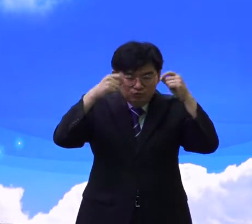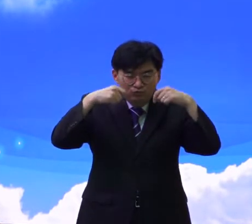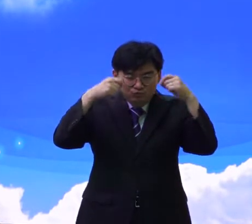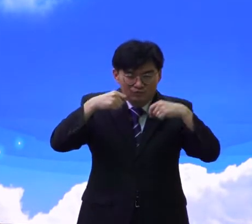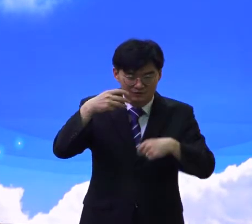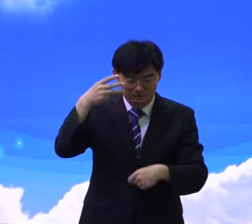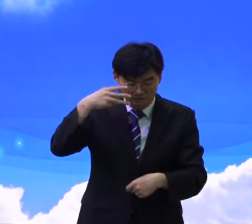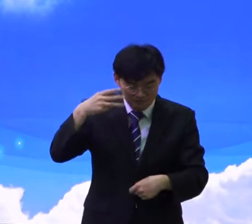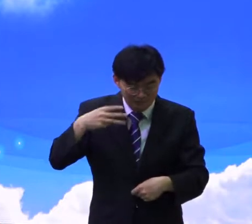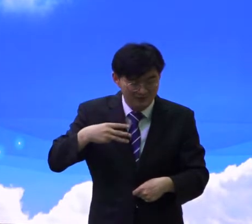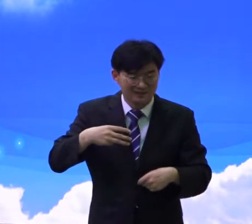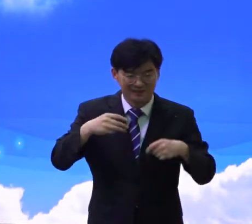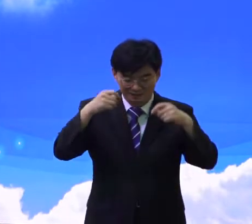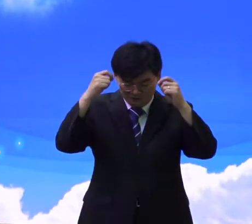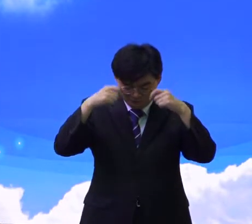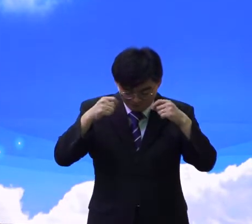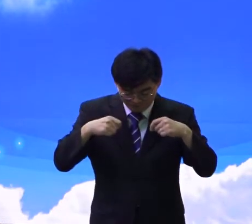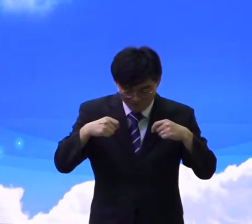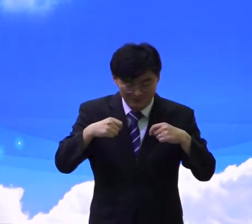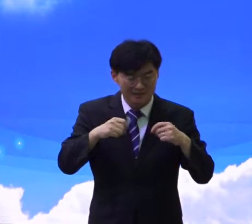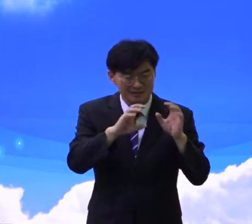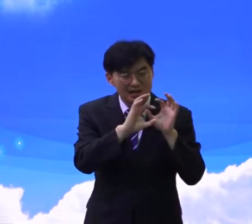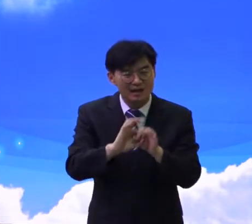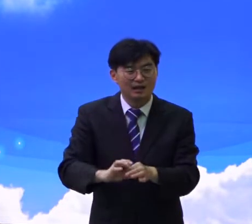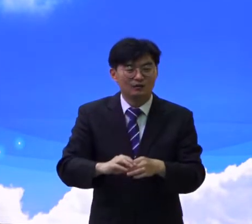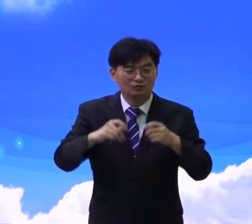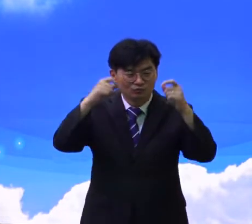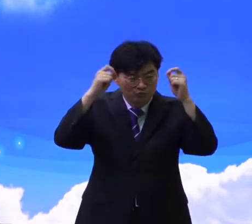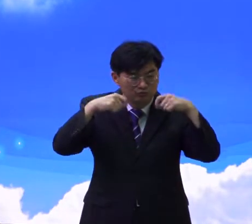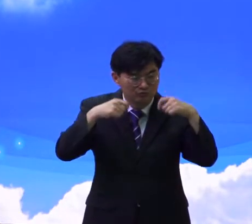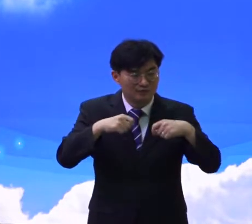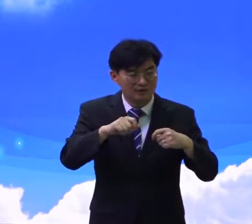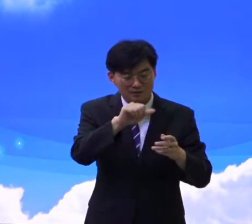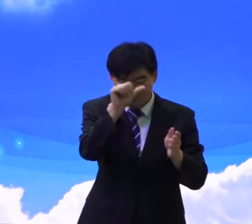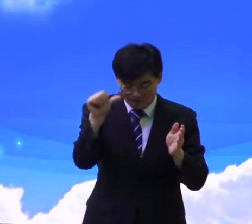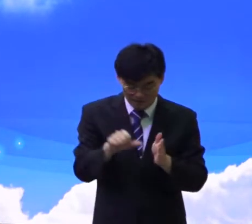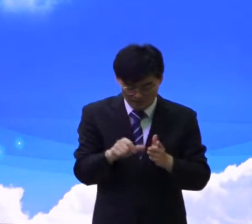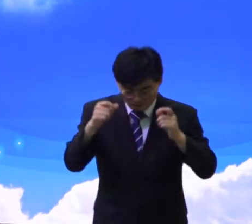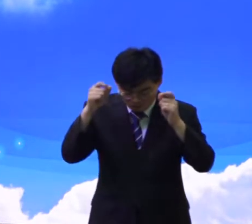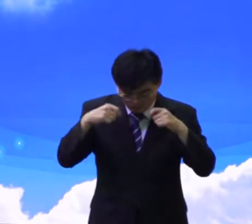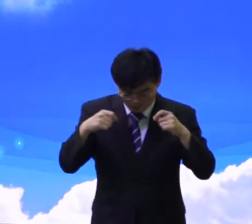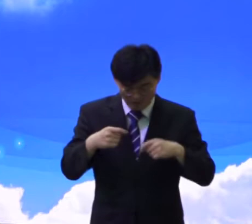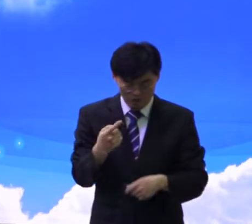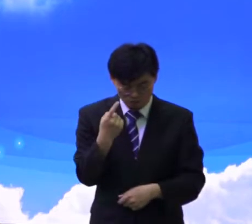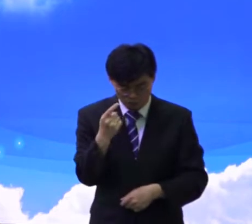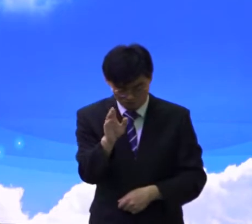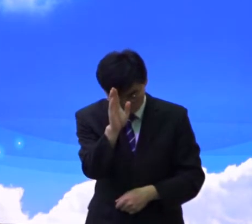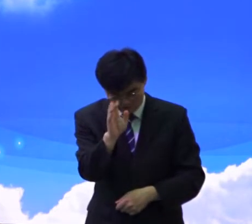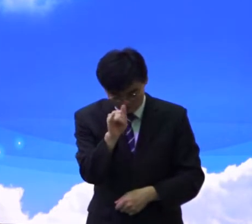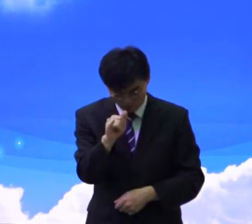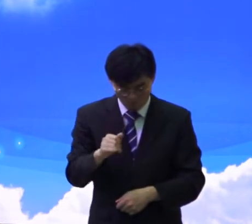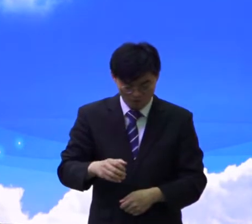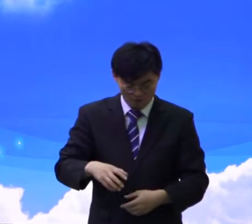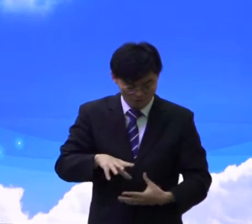상하고 창자가 끊어지고 그리고 간이 땅에 떨어지는 것 같은 그런 심정으로 하나님 앞에